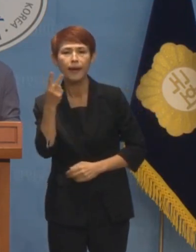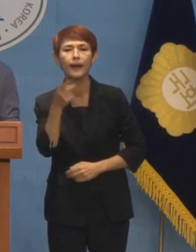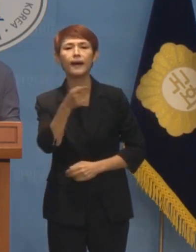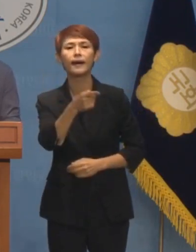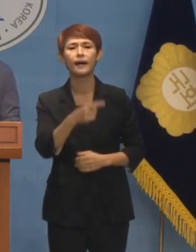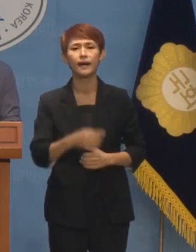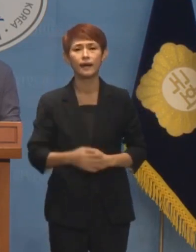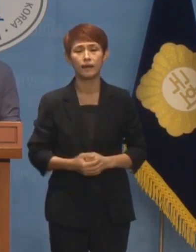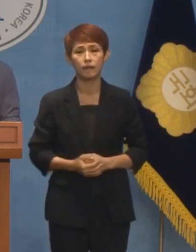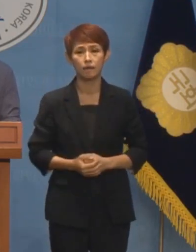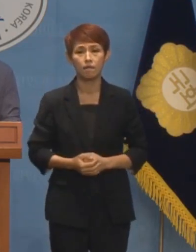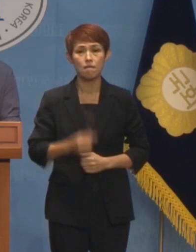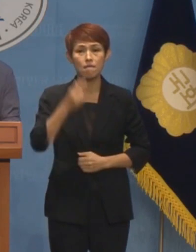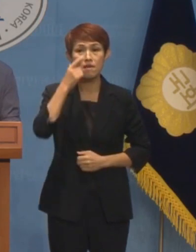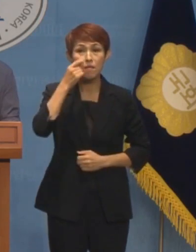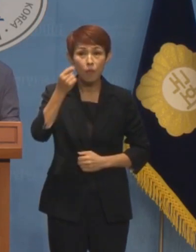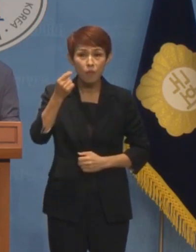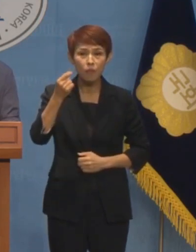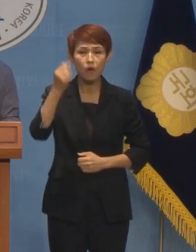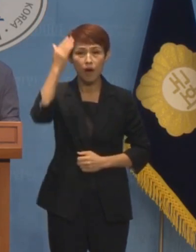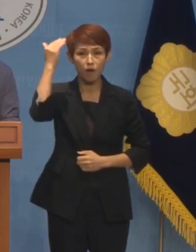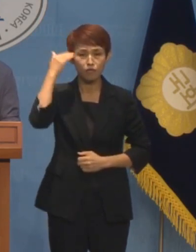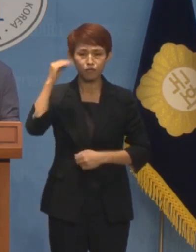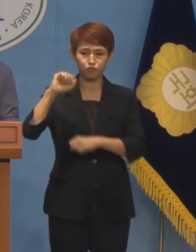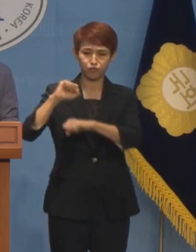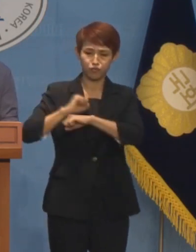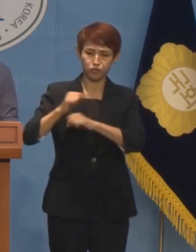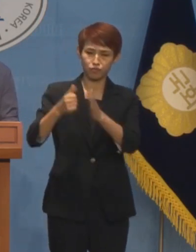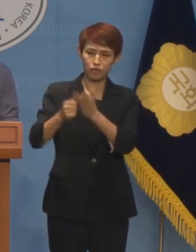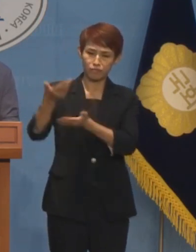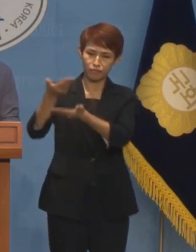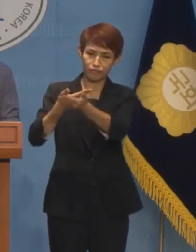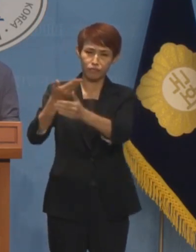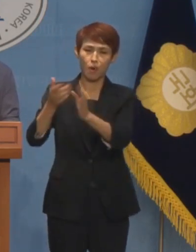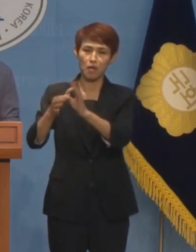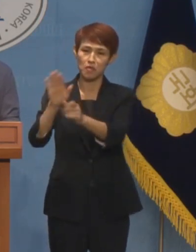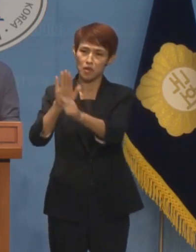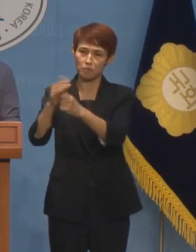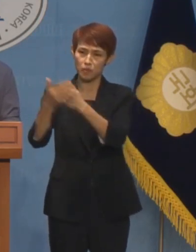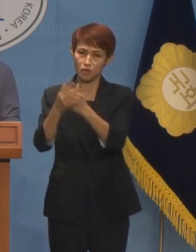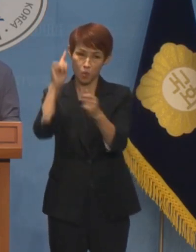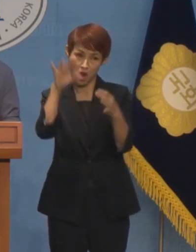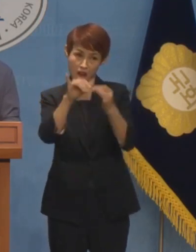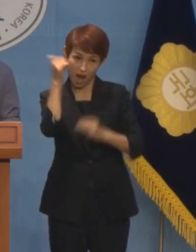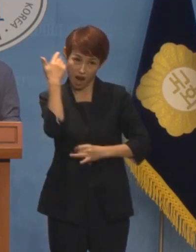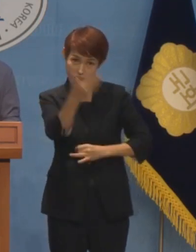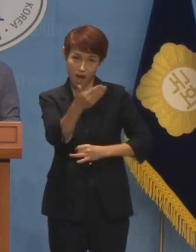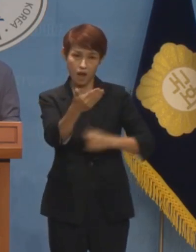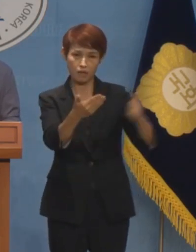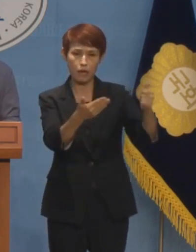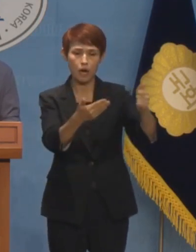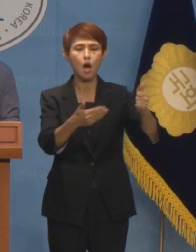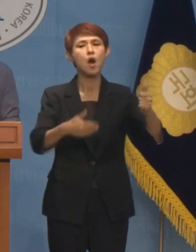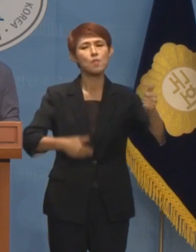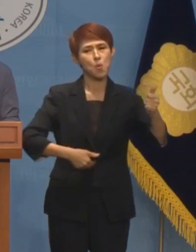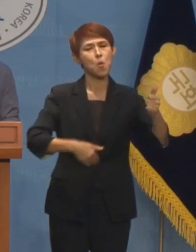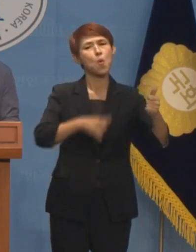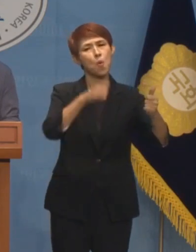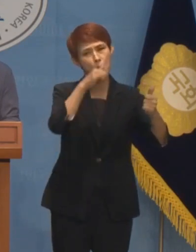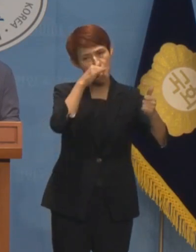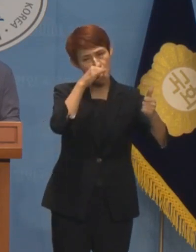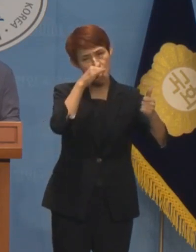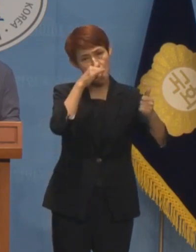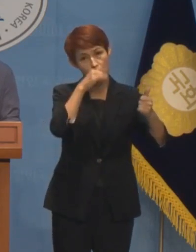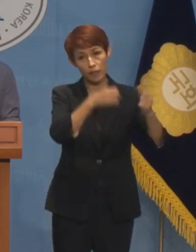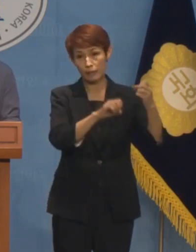번복했습니다. 일본과의 상호 군수지원협정 체결에 동의하느냐는 질문에 오전에는 필요한